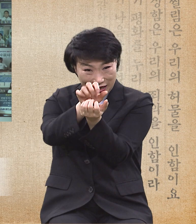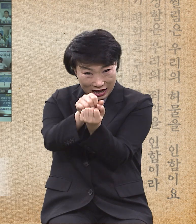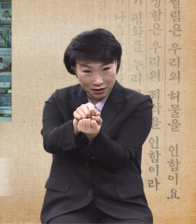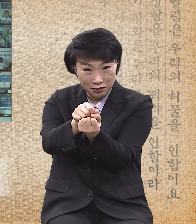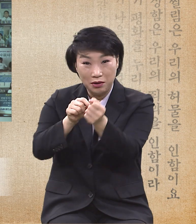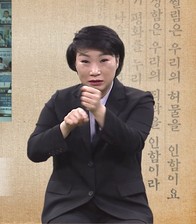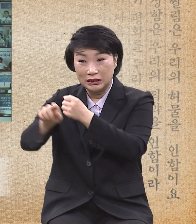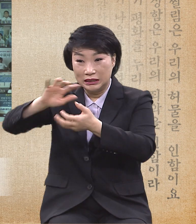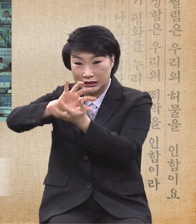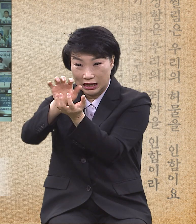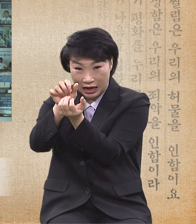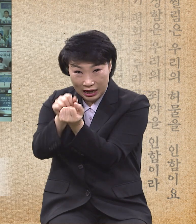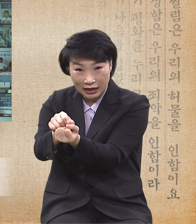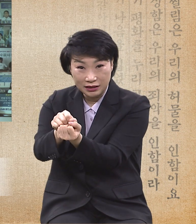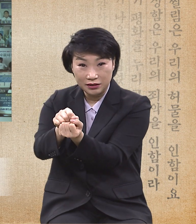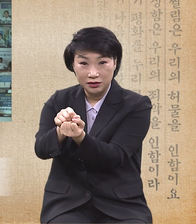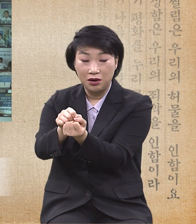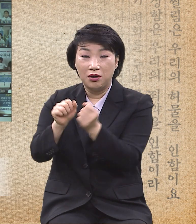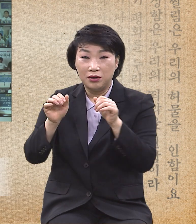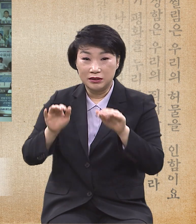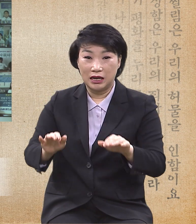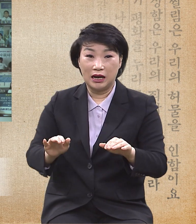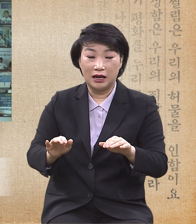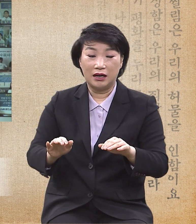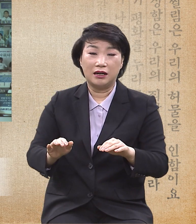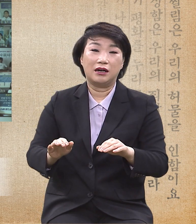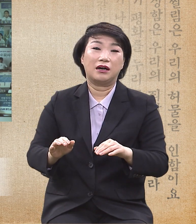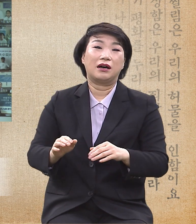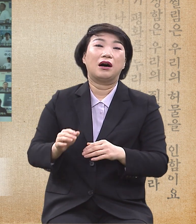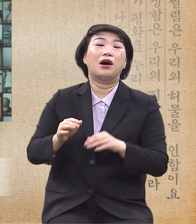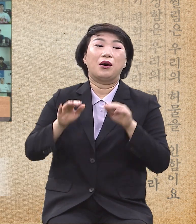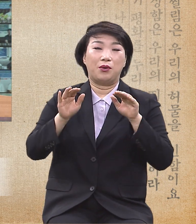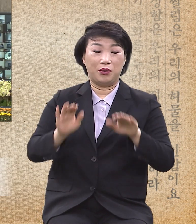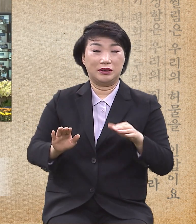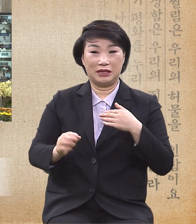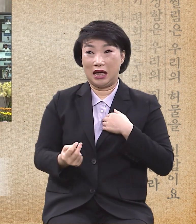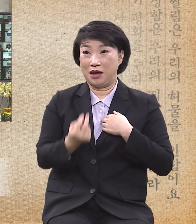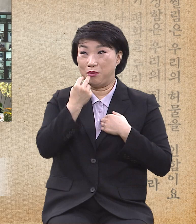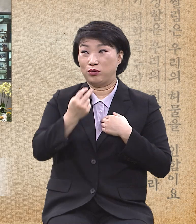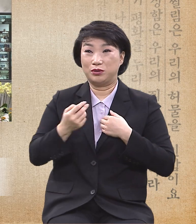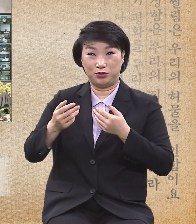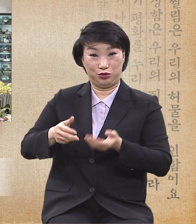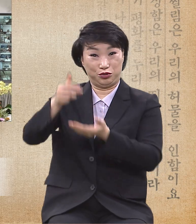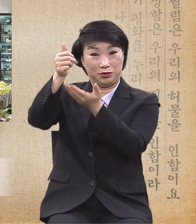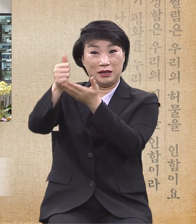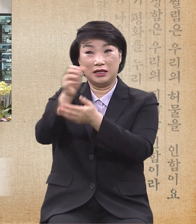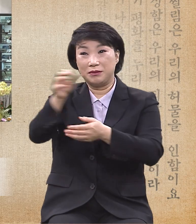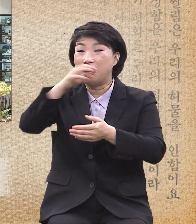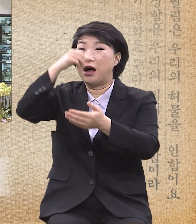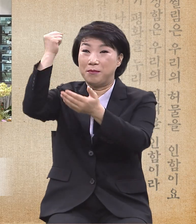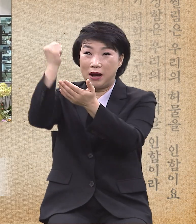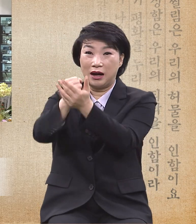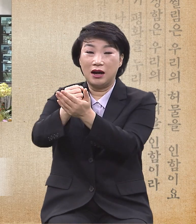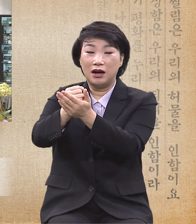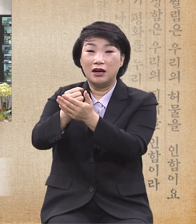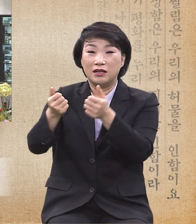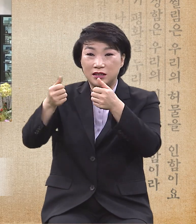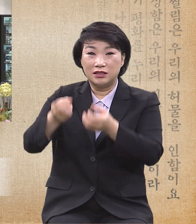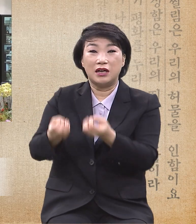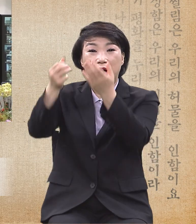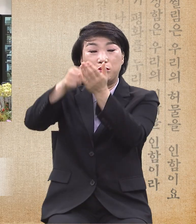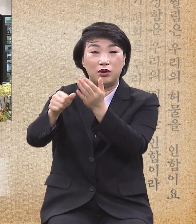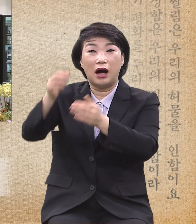뜻을 다하고 힘을 다해서 오늘 내 목숨을 주님의 십자가에서 제물로 하나님께